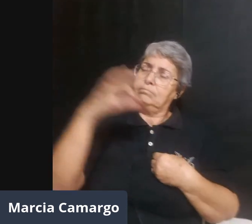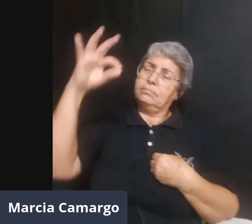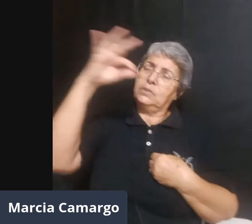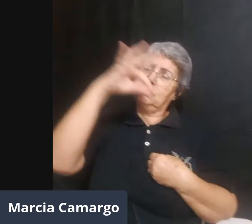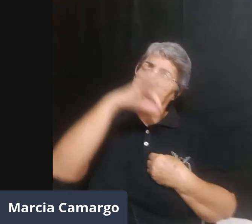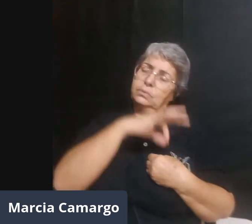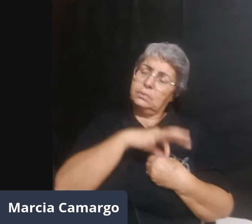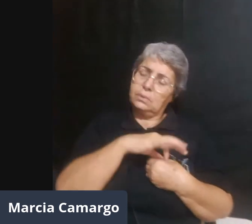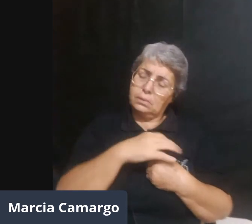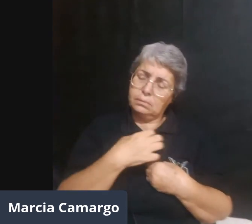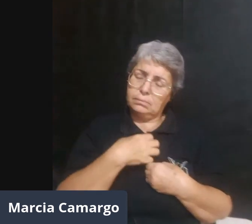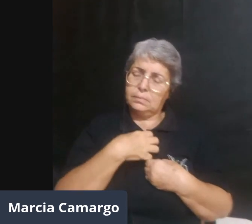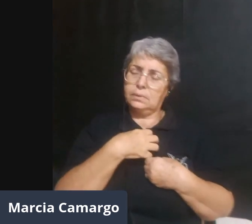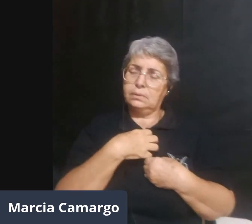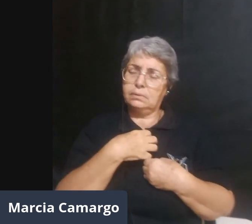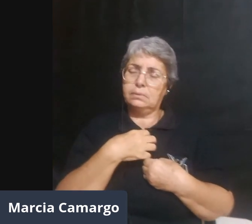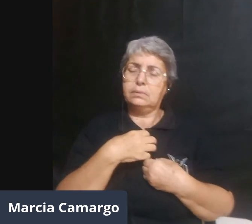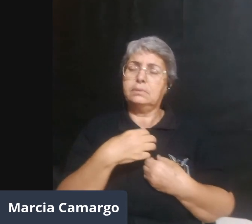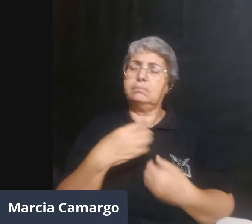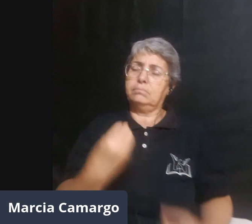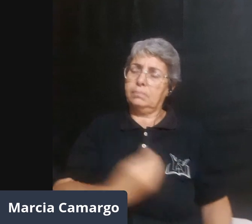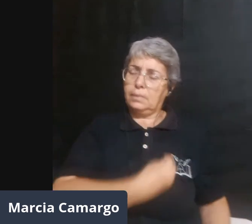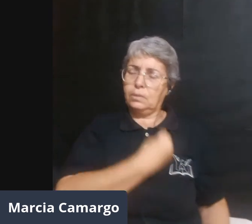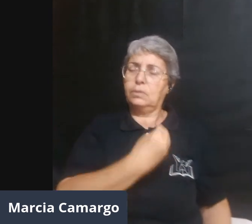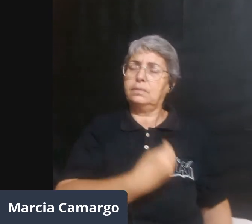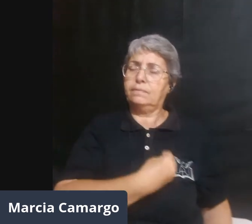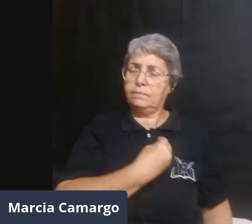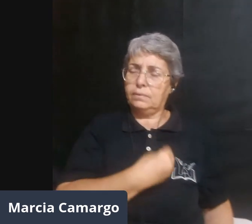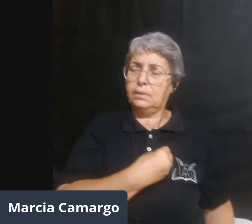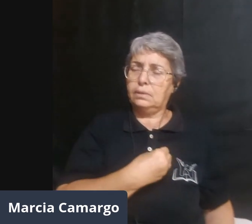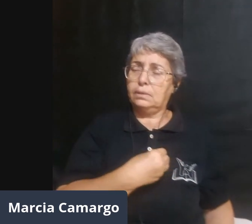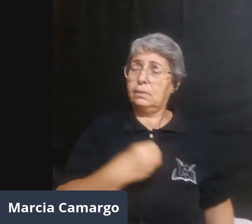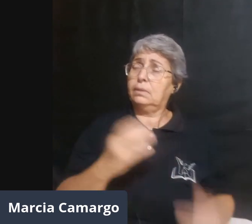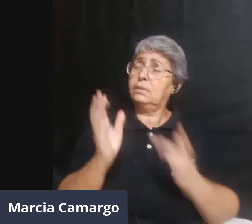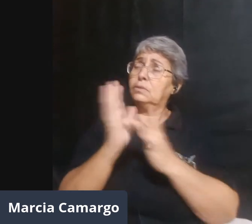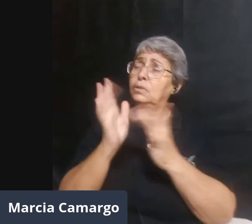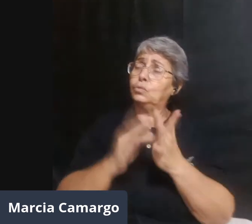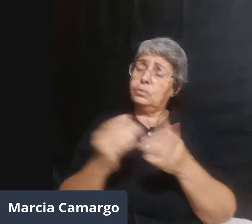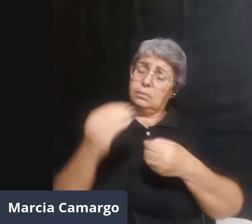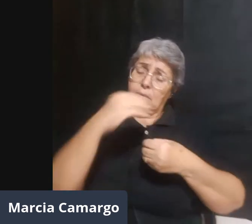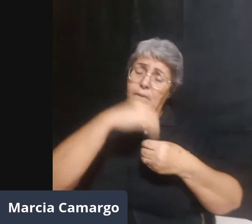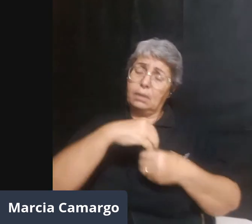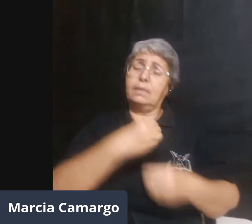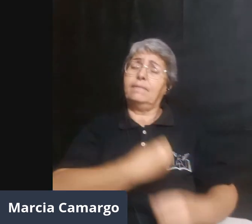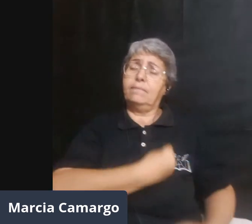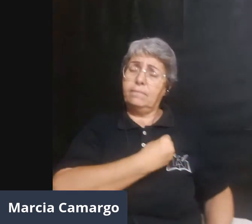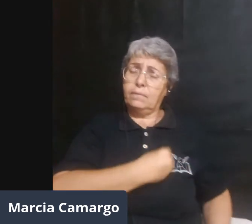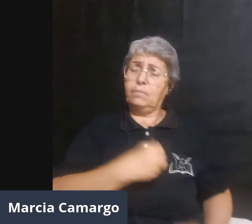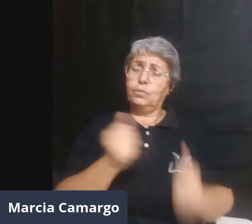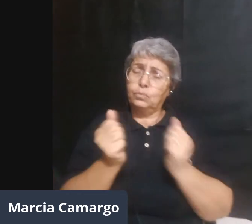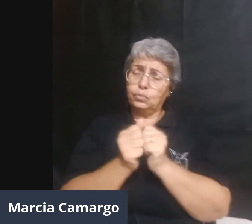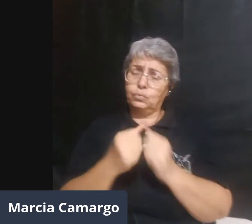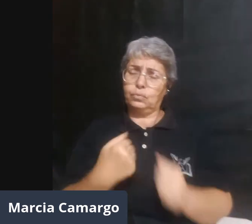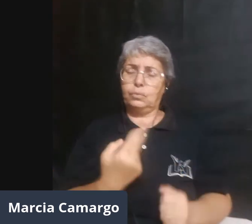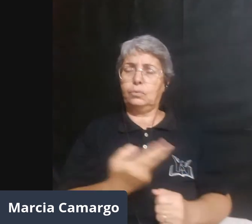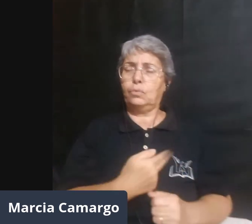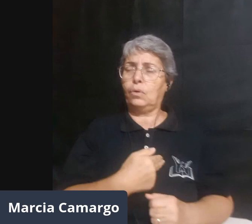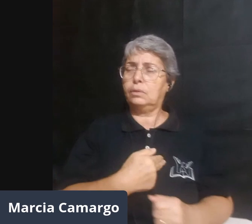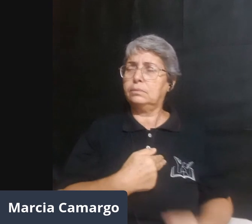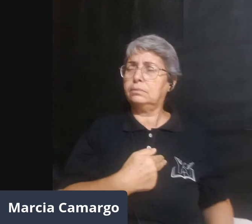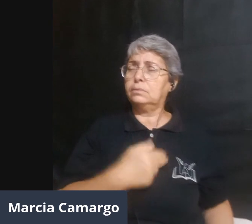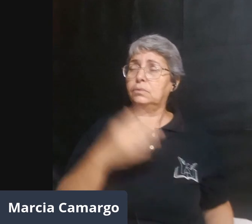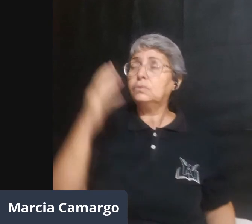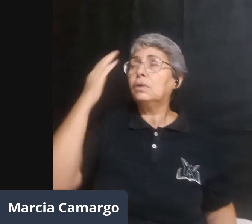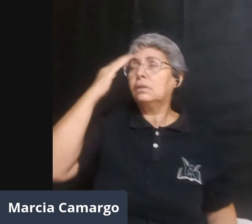tomar conta de nós e que Cristo possa viver em nós. Também entendemos, Senhor, que o Senhor tem um acerto